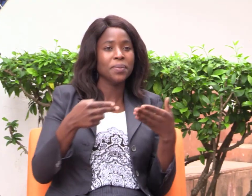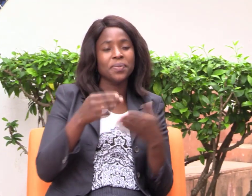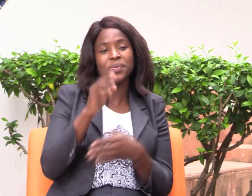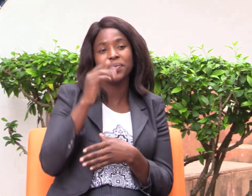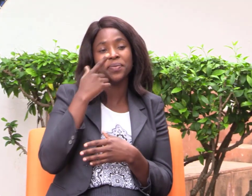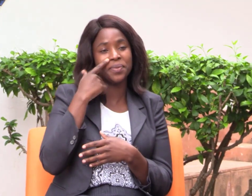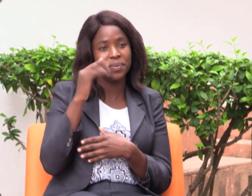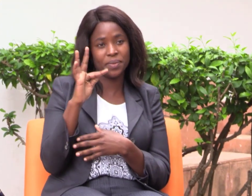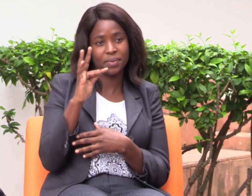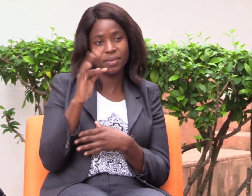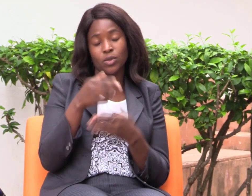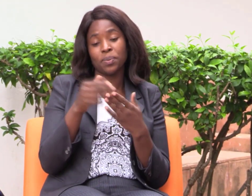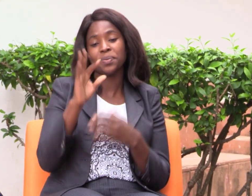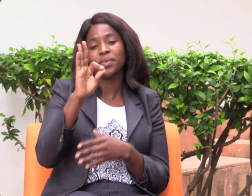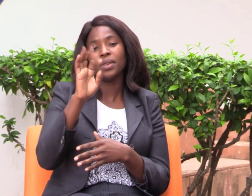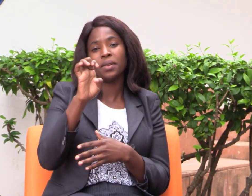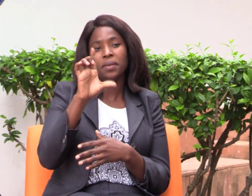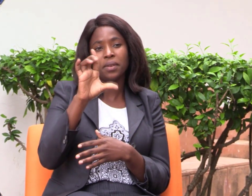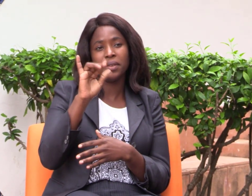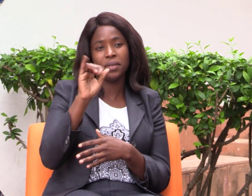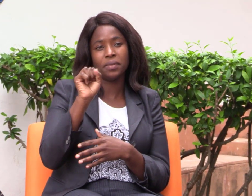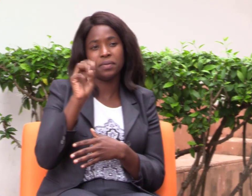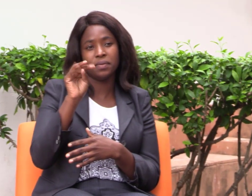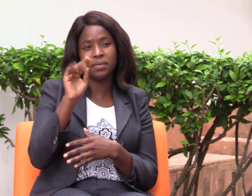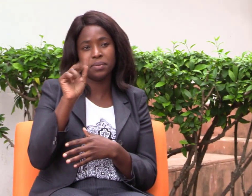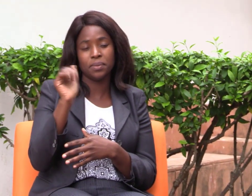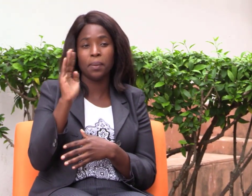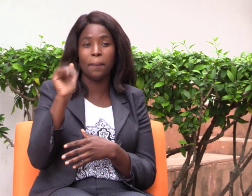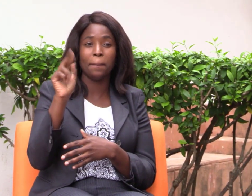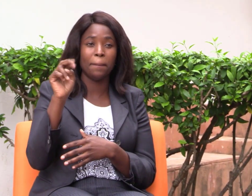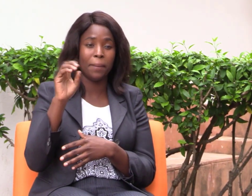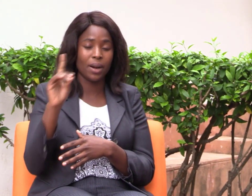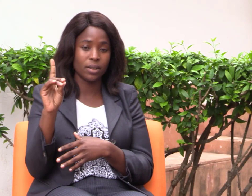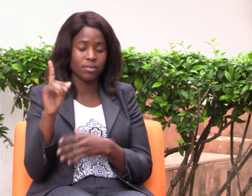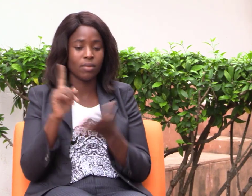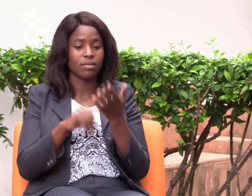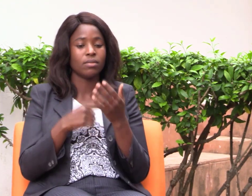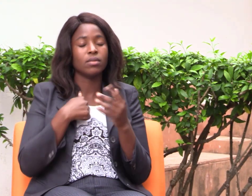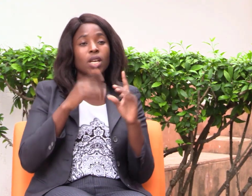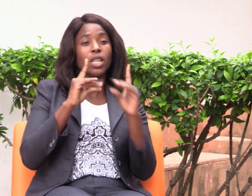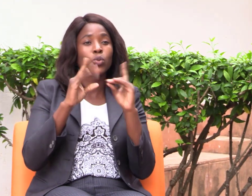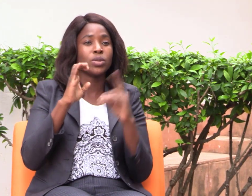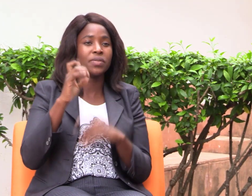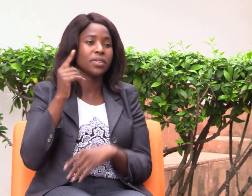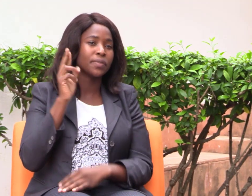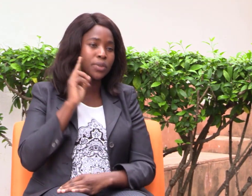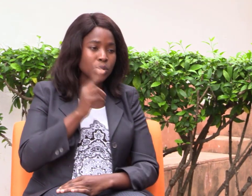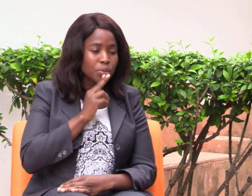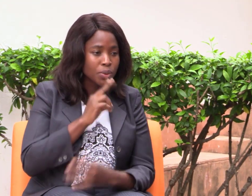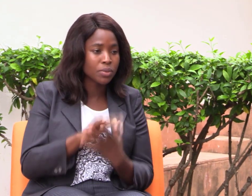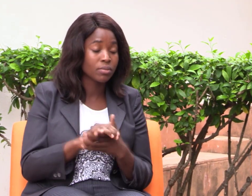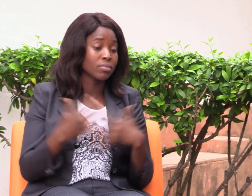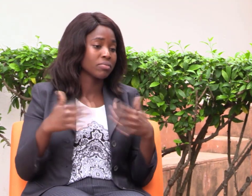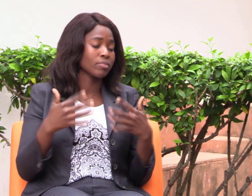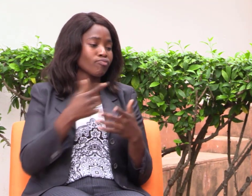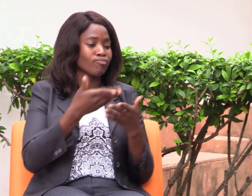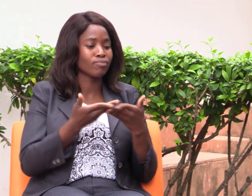Eu vou me apresentar. Eu chamo-me Filomena Banz e sou a diretora executiva da